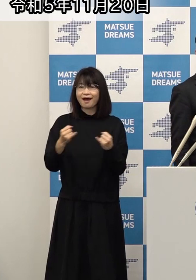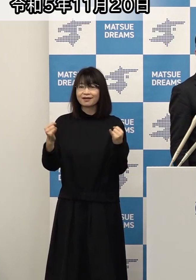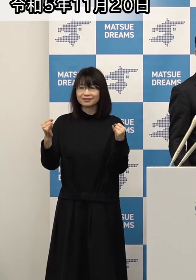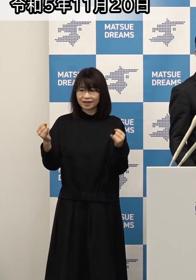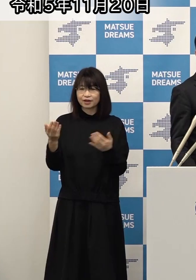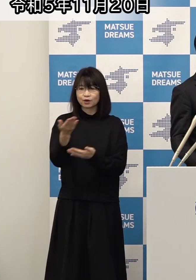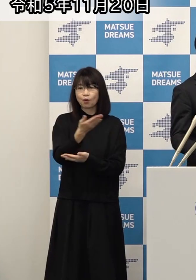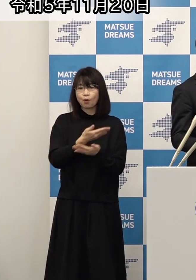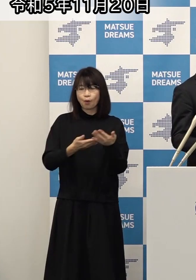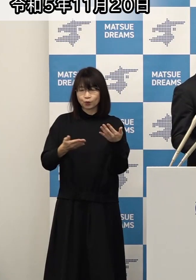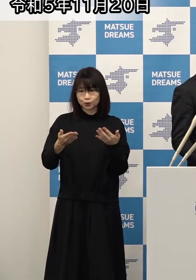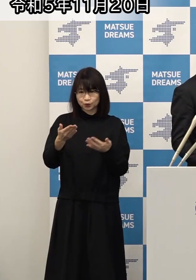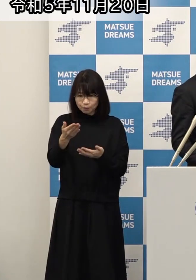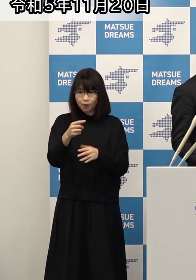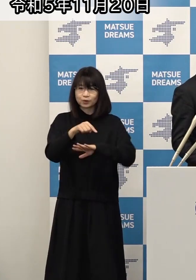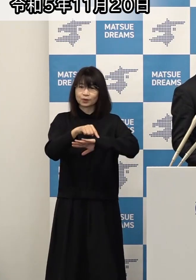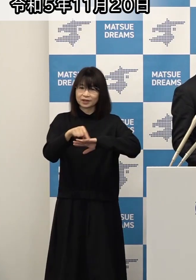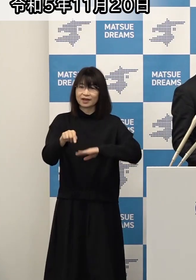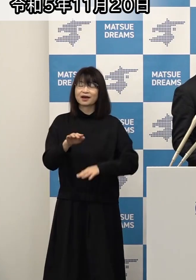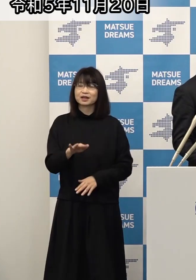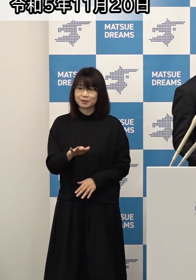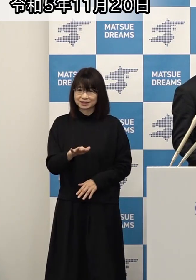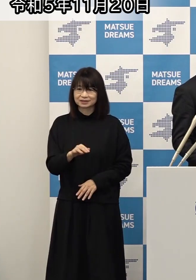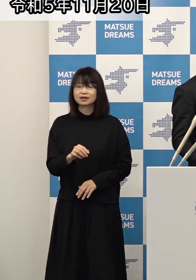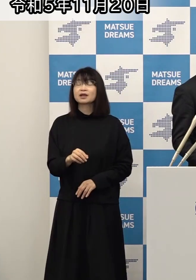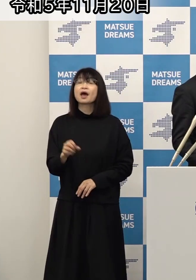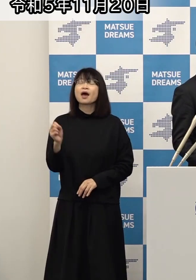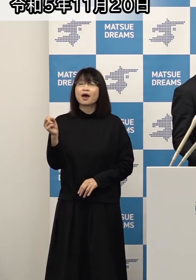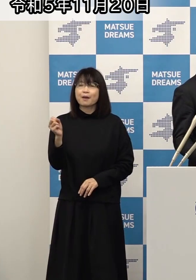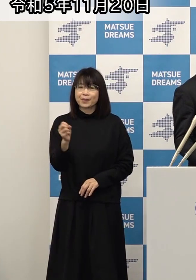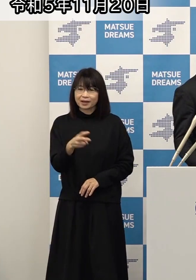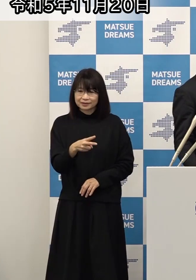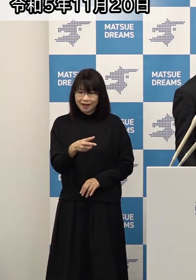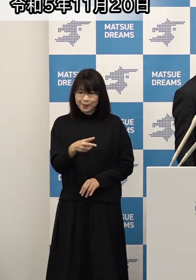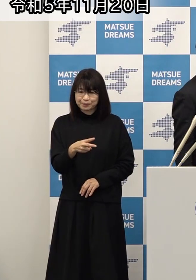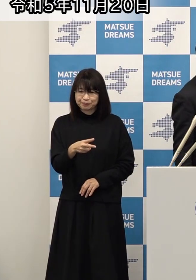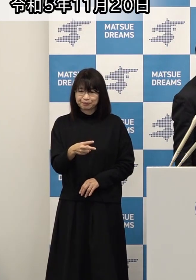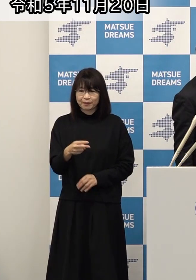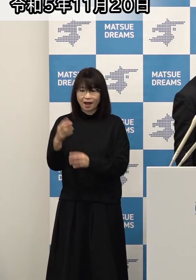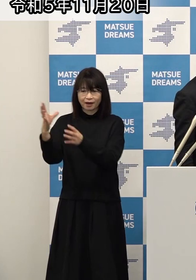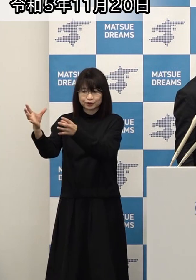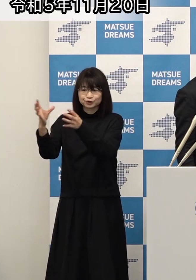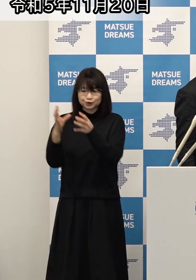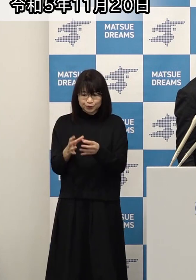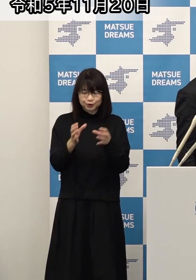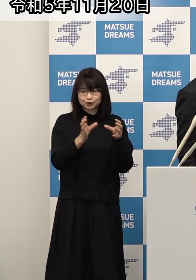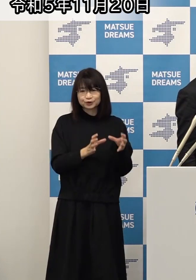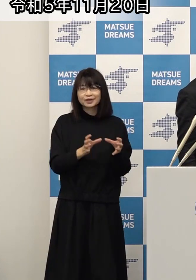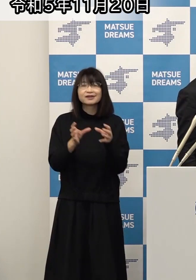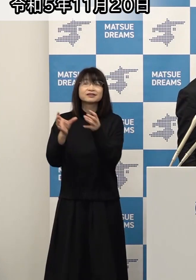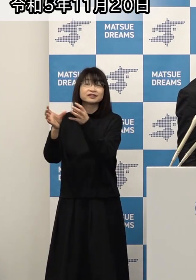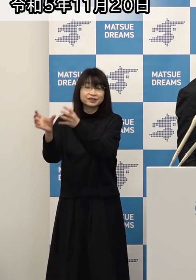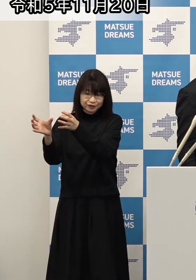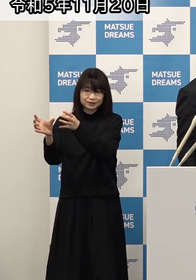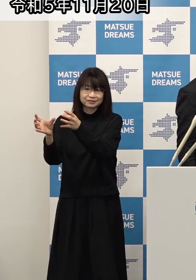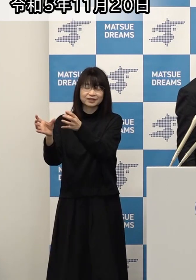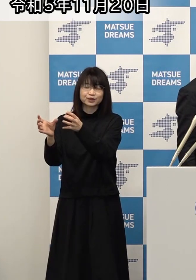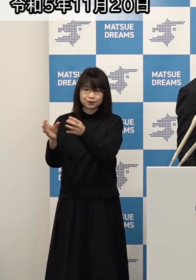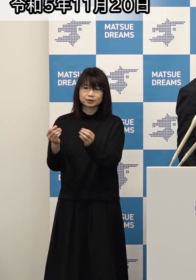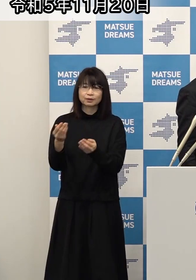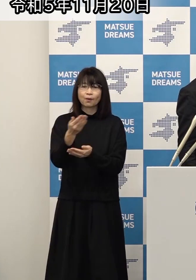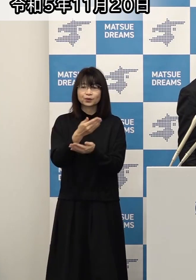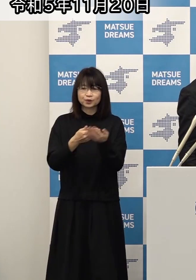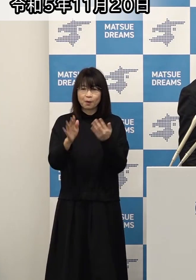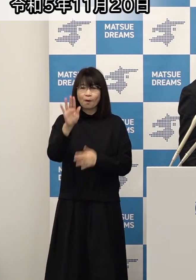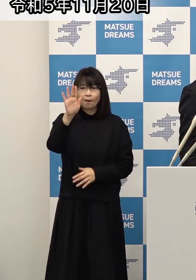的に実際来ていただいて、また南ヶ丘女子高校の生徒が先方に行くというふうな人的交流もですね